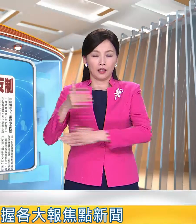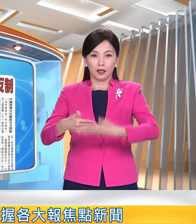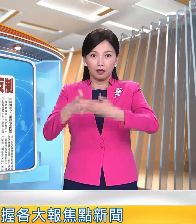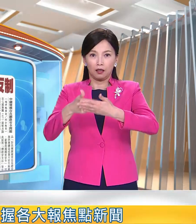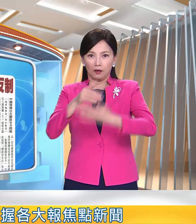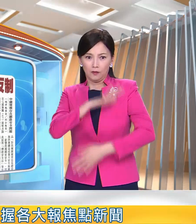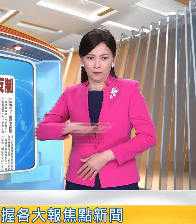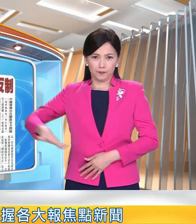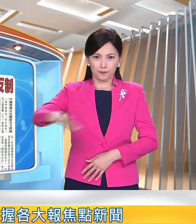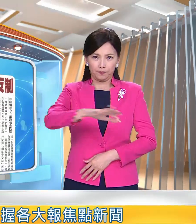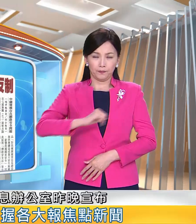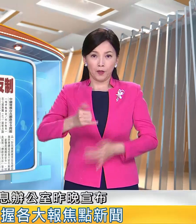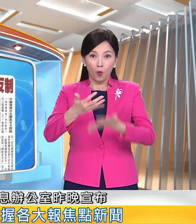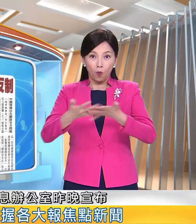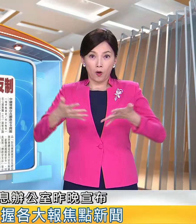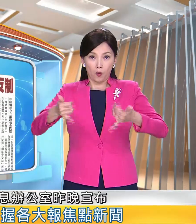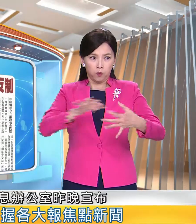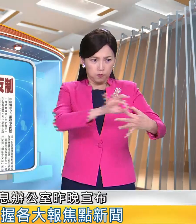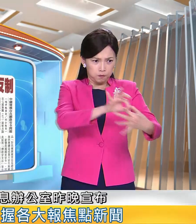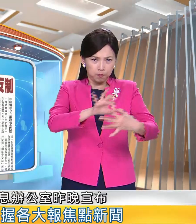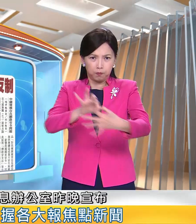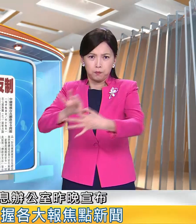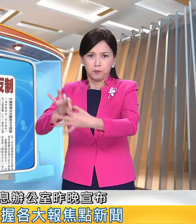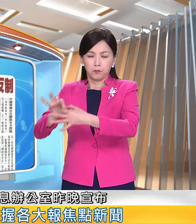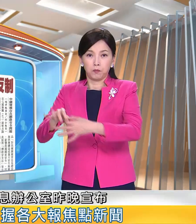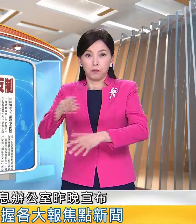报道，中国互联网信息办公室